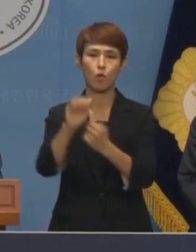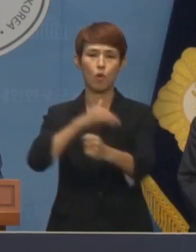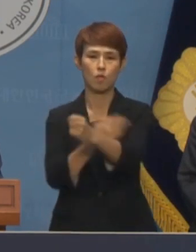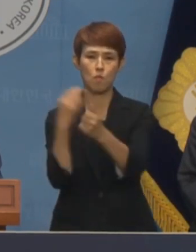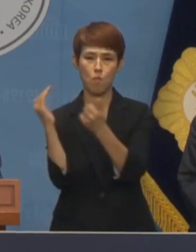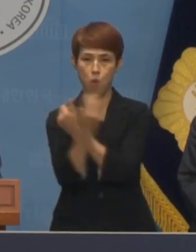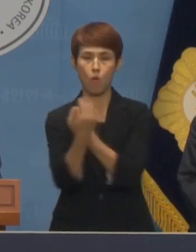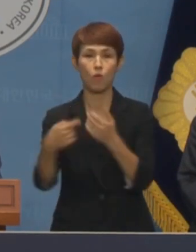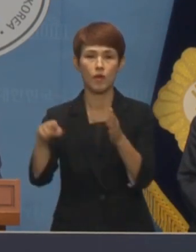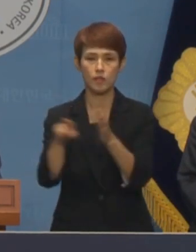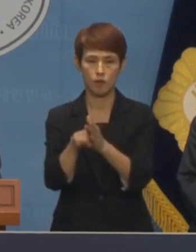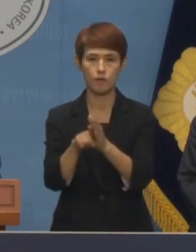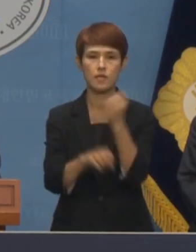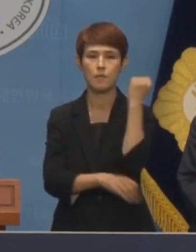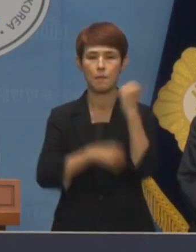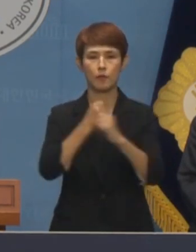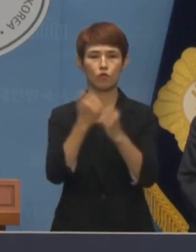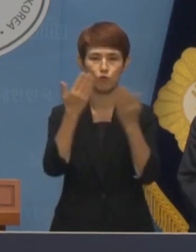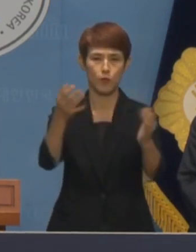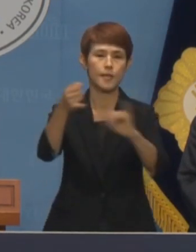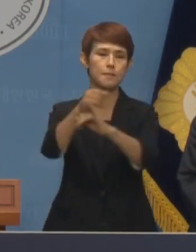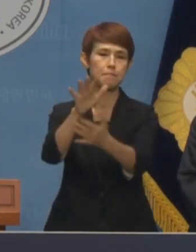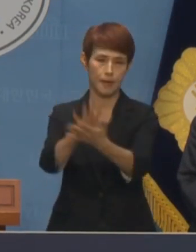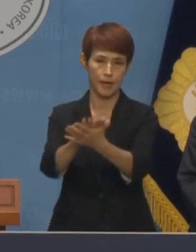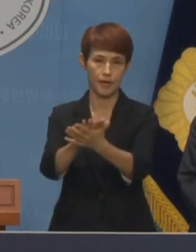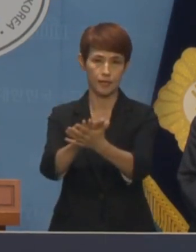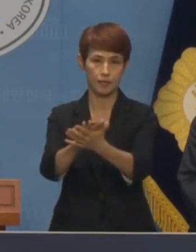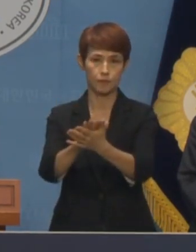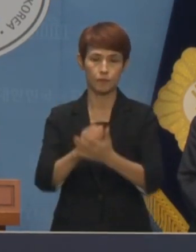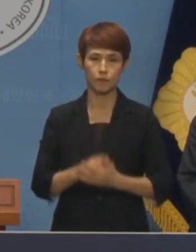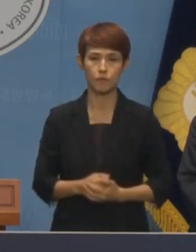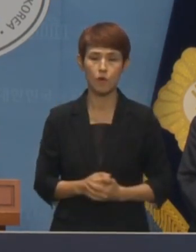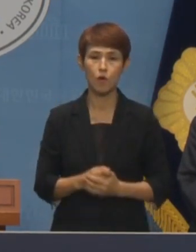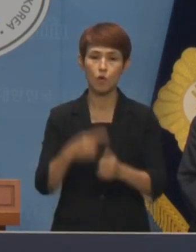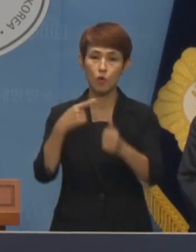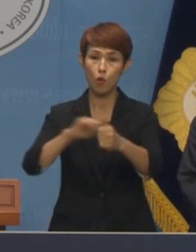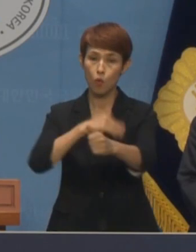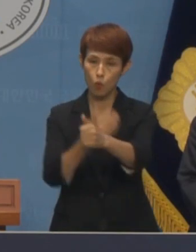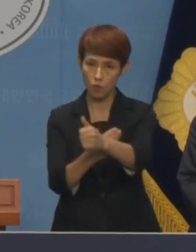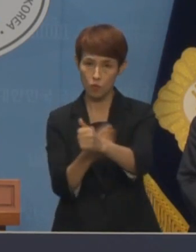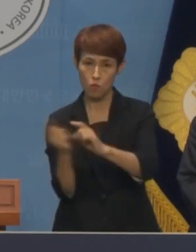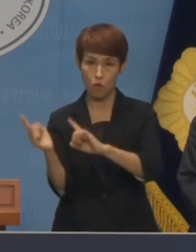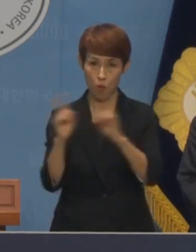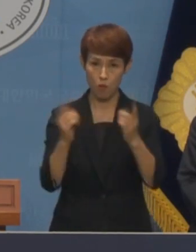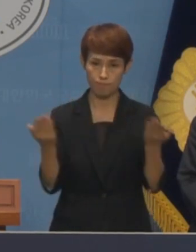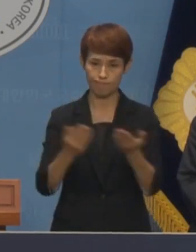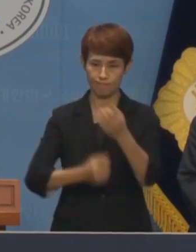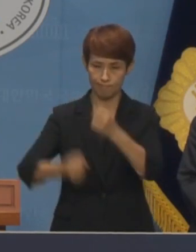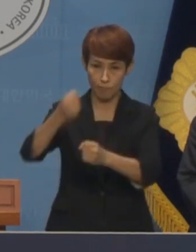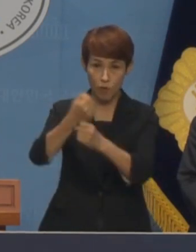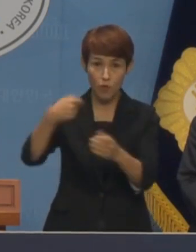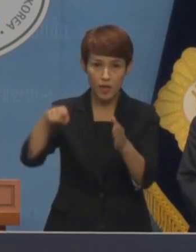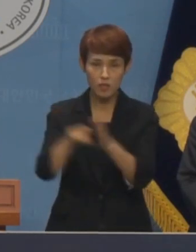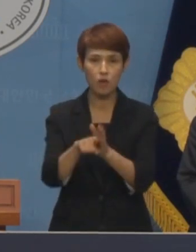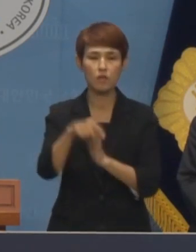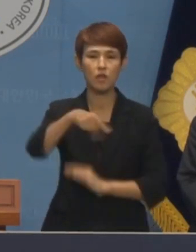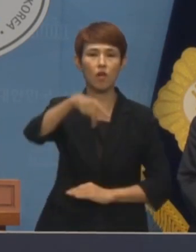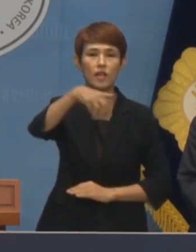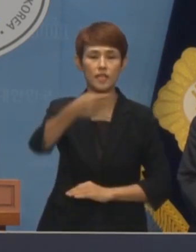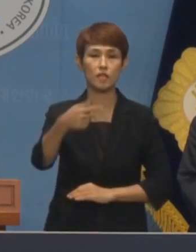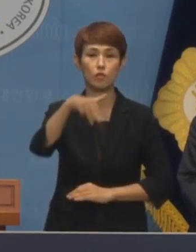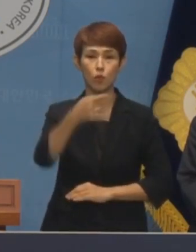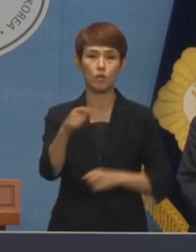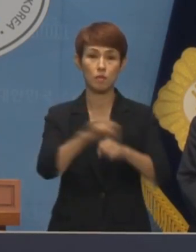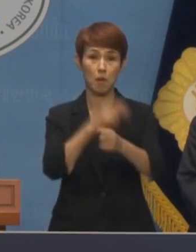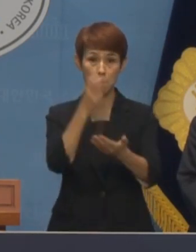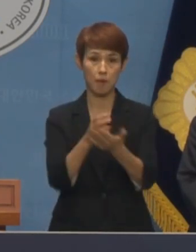기반 구축을 약속하였고, 더불어민주연합은 교권 회복과 업무 정상화를 위한 서희초 특별법 발의를 공약으로